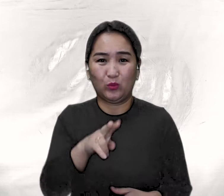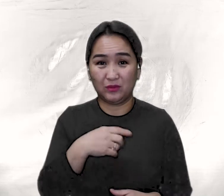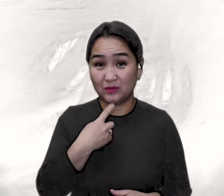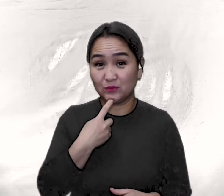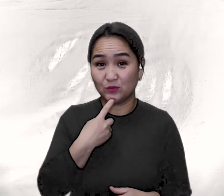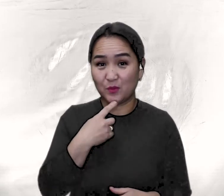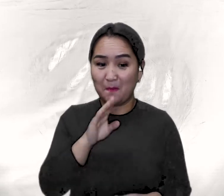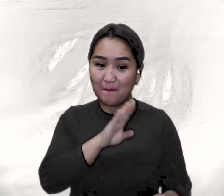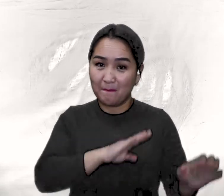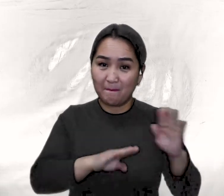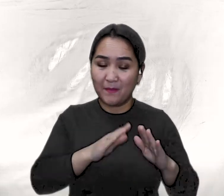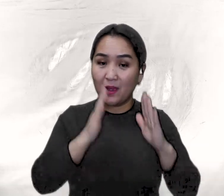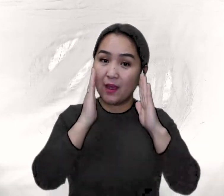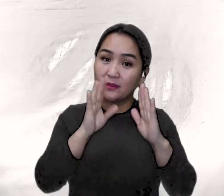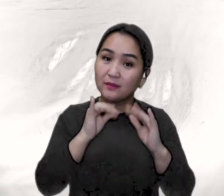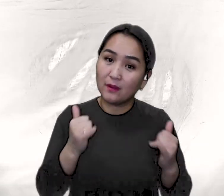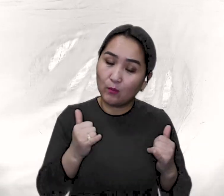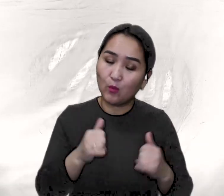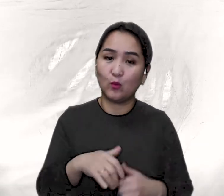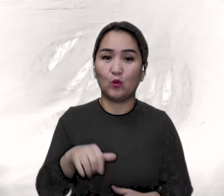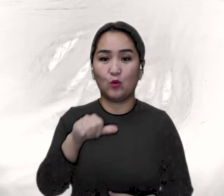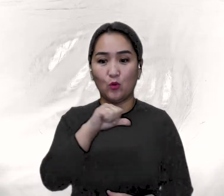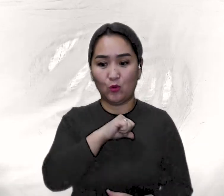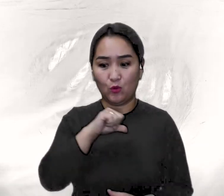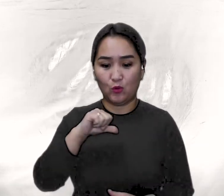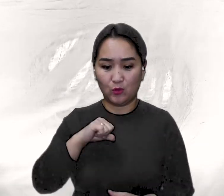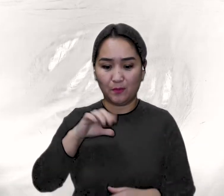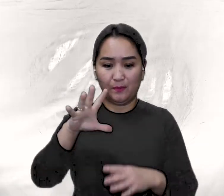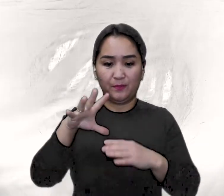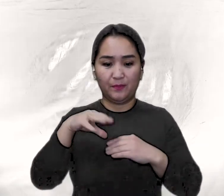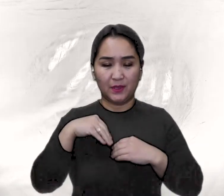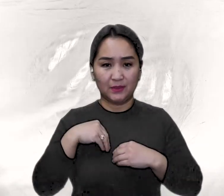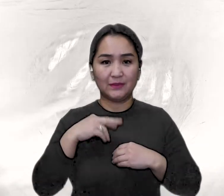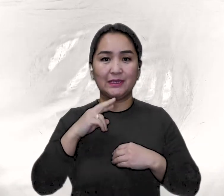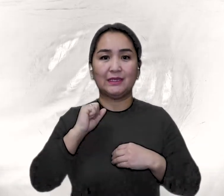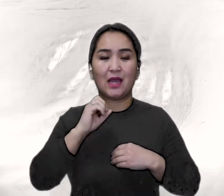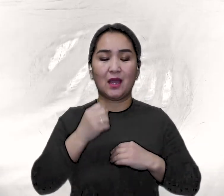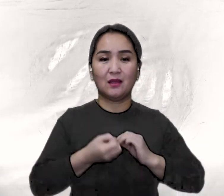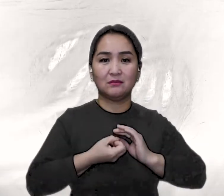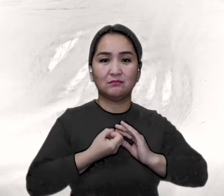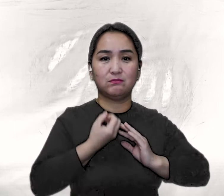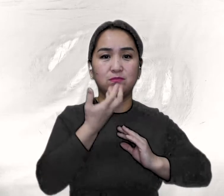уу. Тэгэхээр яг өөрийнхөө зүгээс тэр мэдрэмжийг яаж илэрхийлж болох вэ?